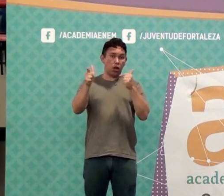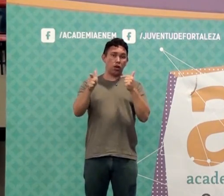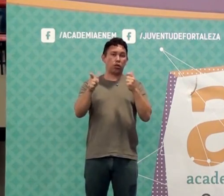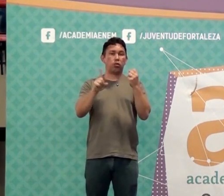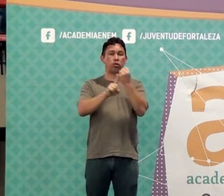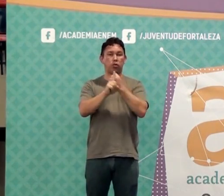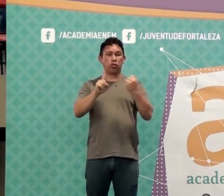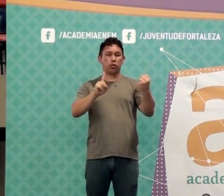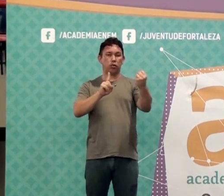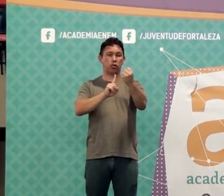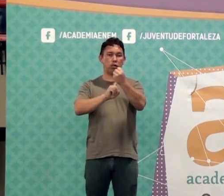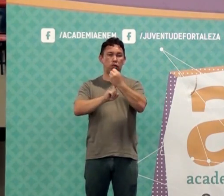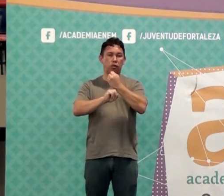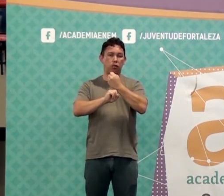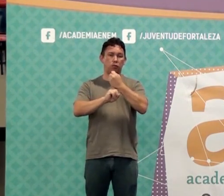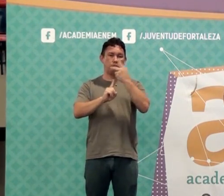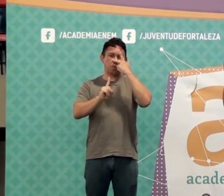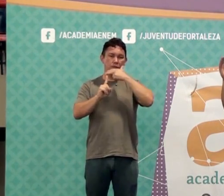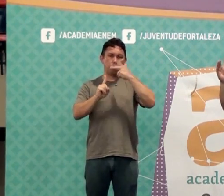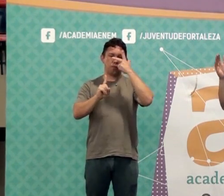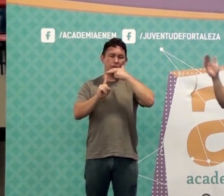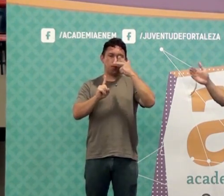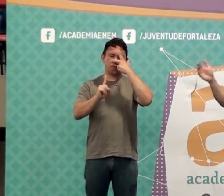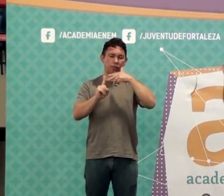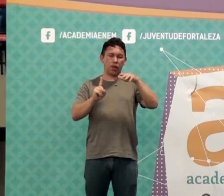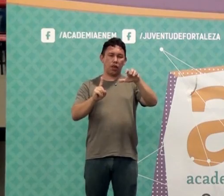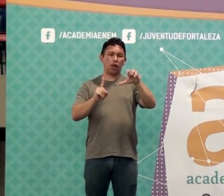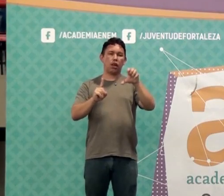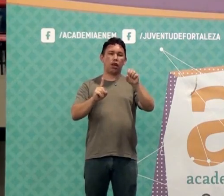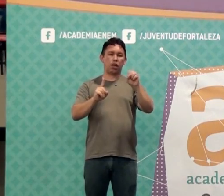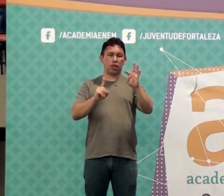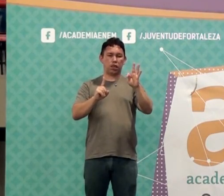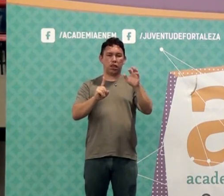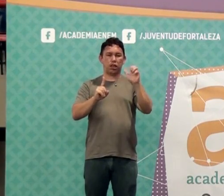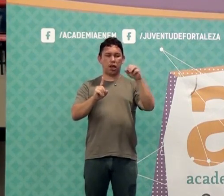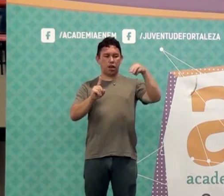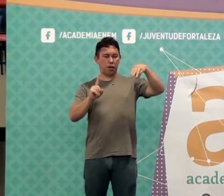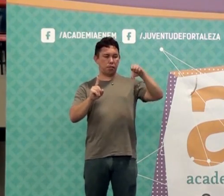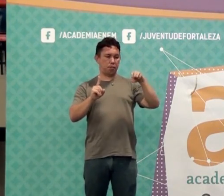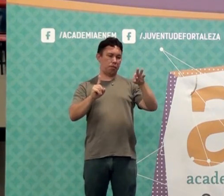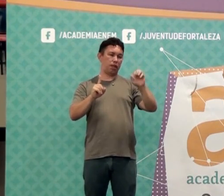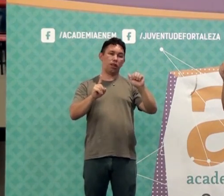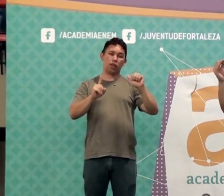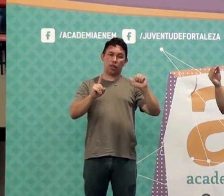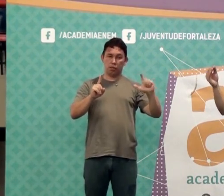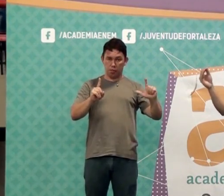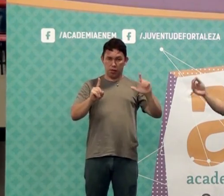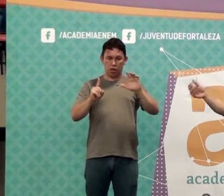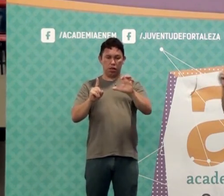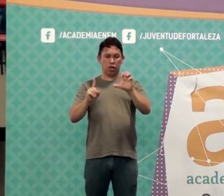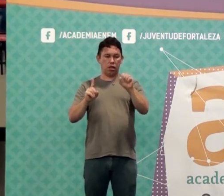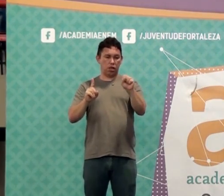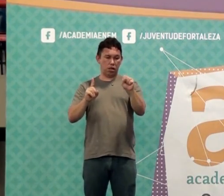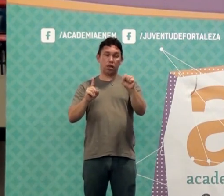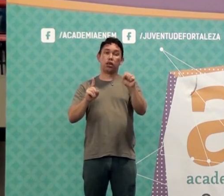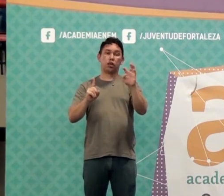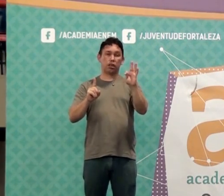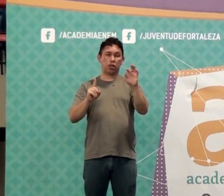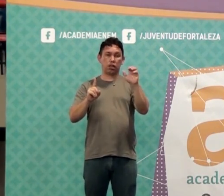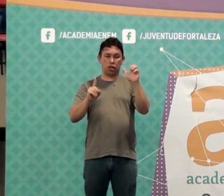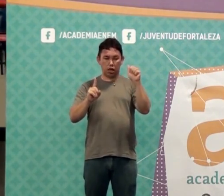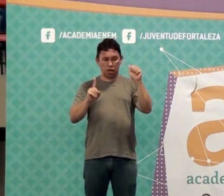para vender. Se você só tem um trabalho para vender, você vai nascer pobre, vai crescer pobre, vai casar com a pobre, vai ter um